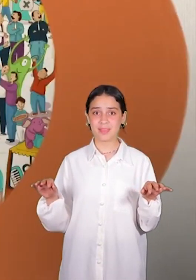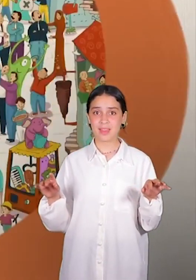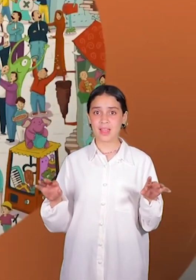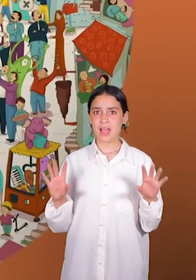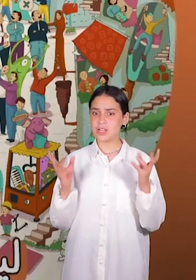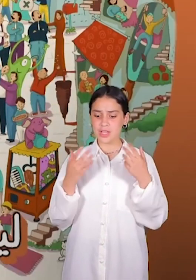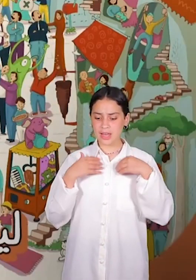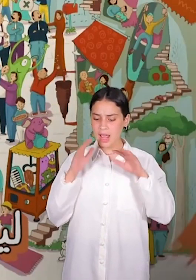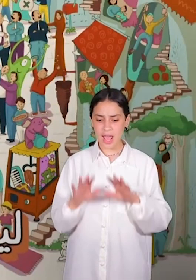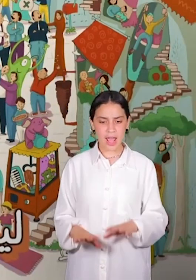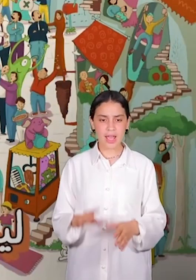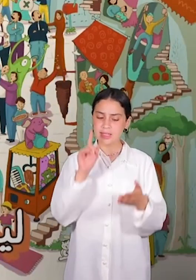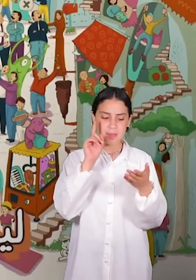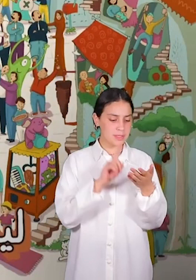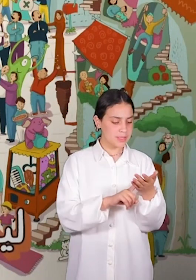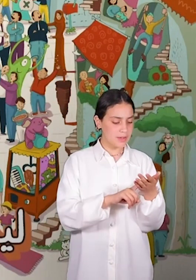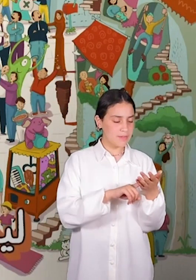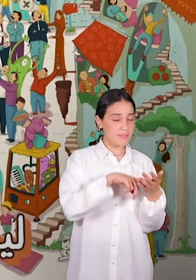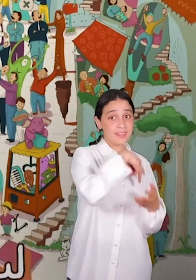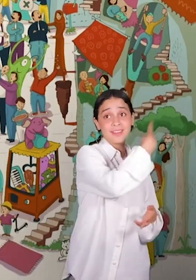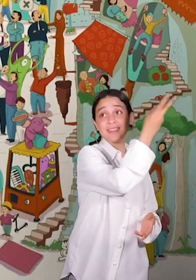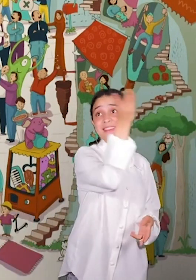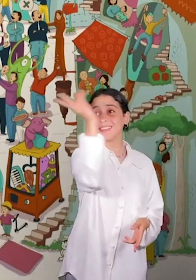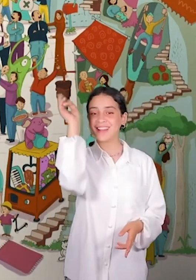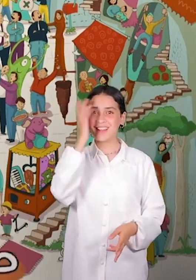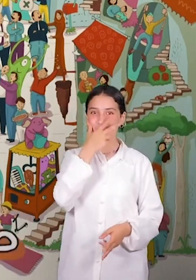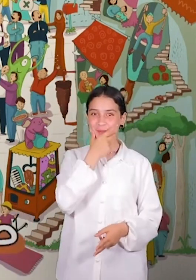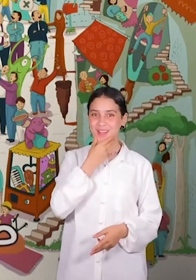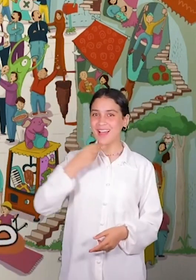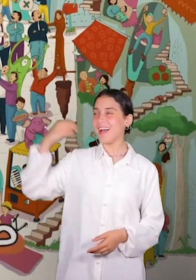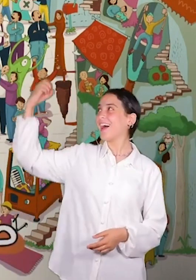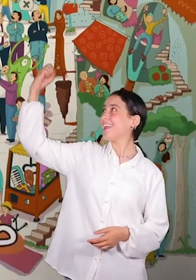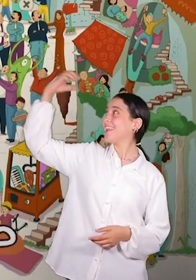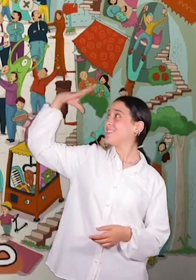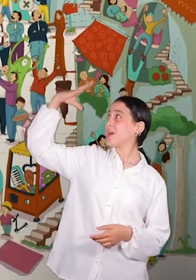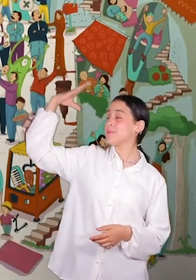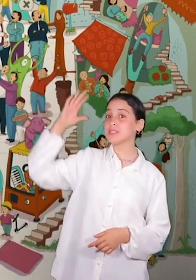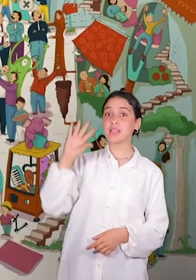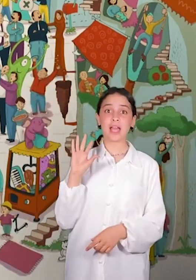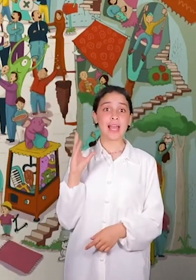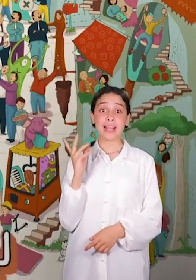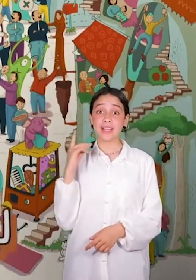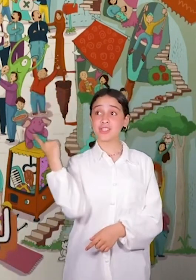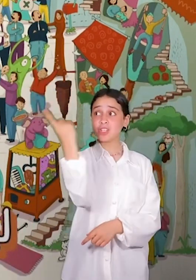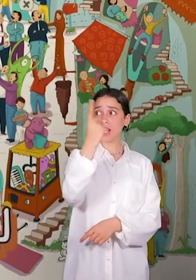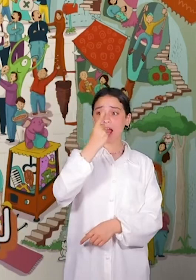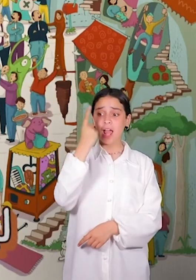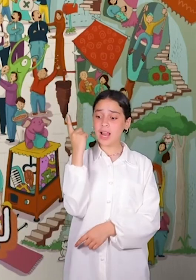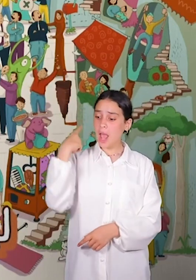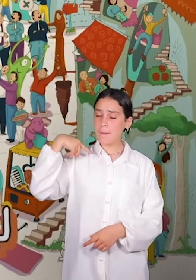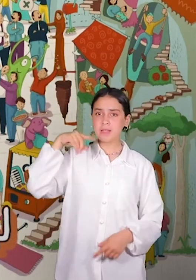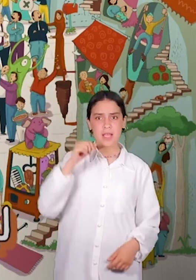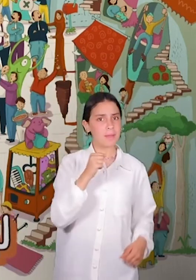ليش أنا قاعدي بالصف طلعوا ما أحلى الشمس ليش